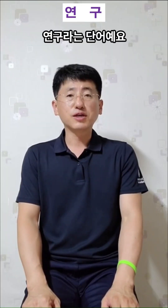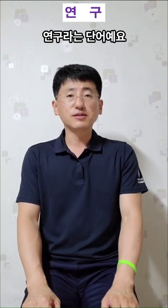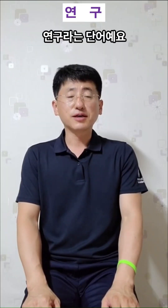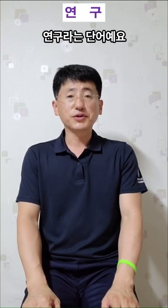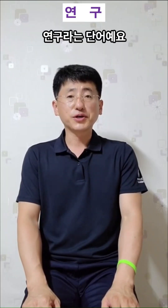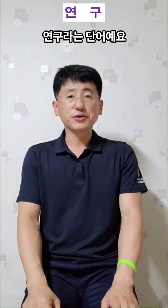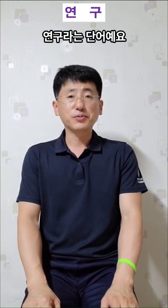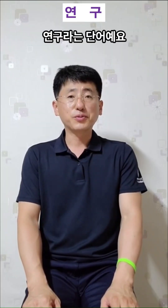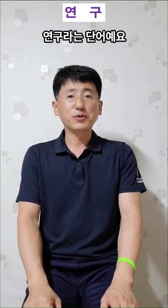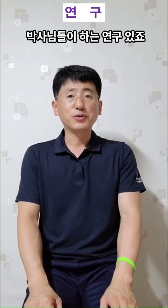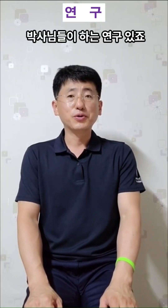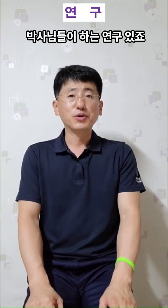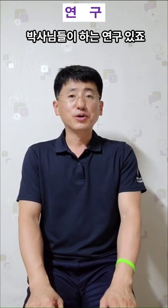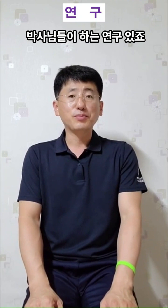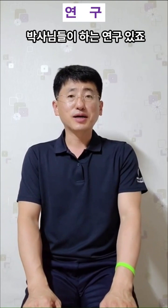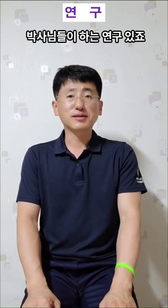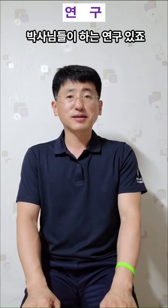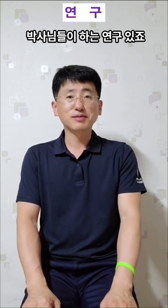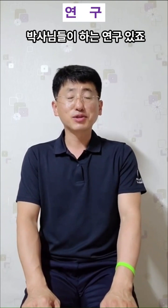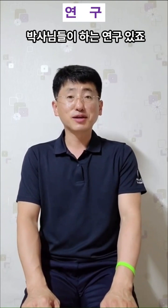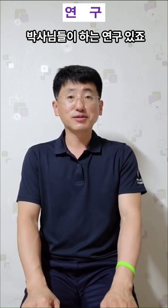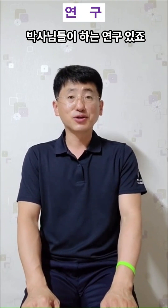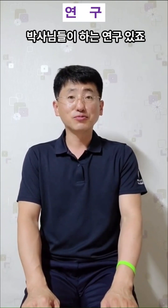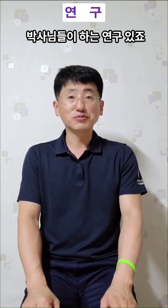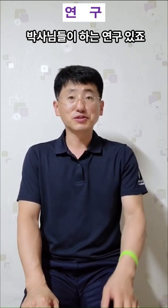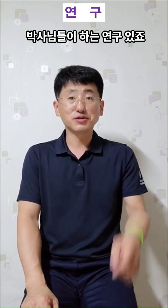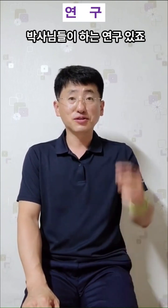연구라는 단어예요. 뭐 박사님들이 하는 연구 있죠.